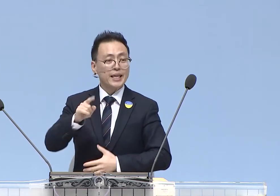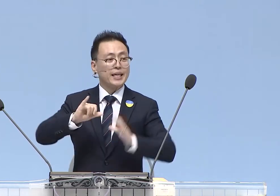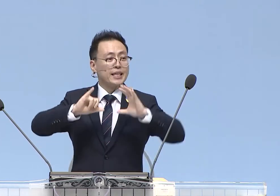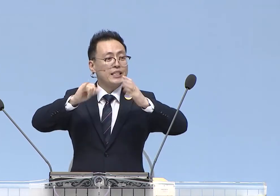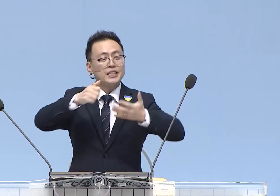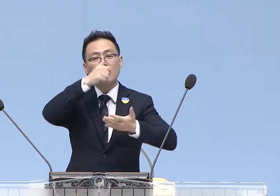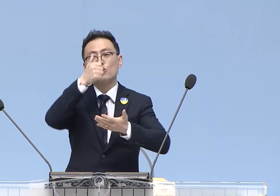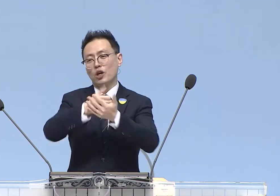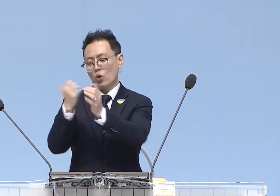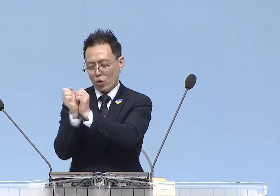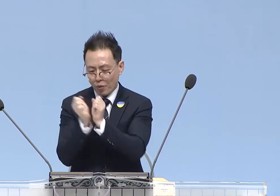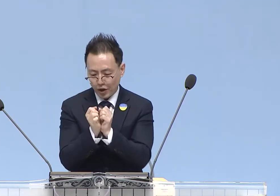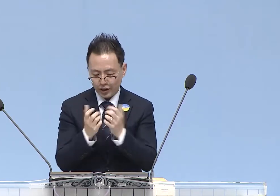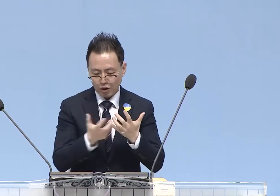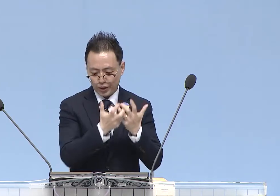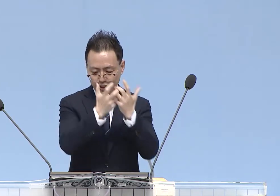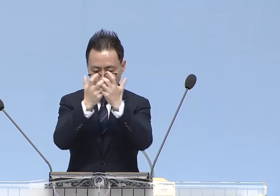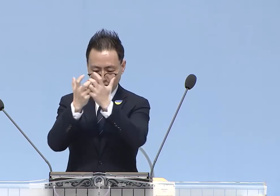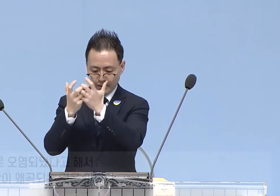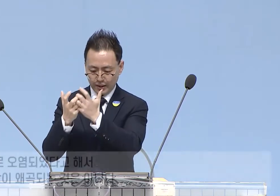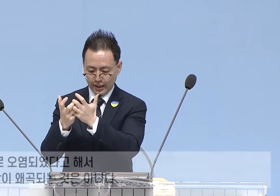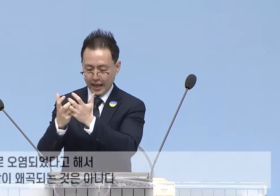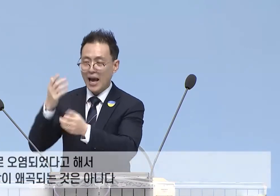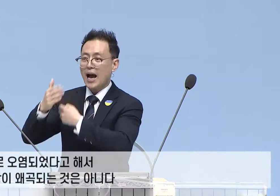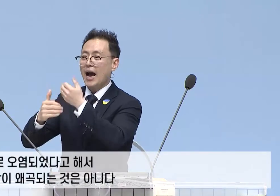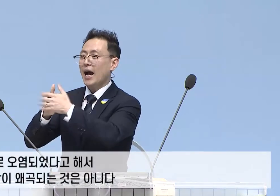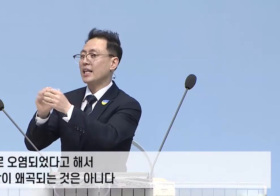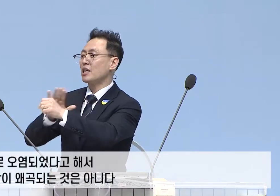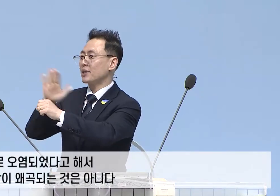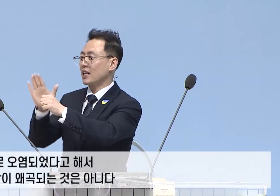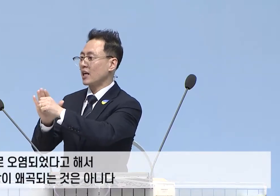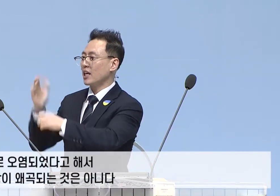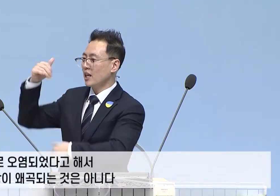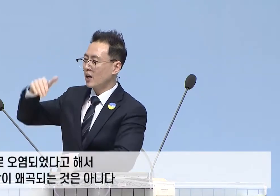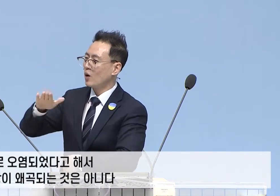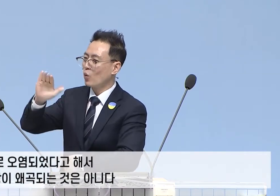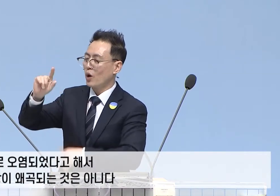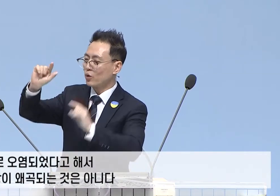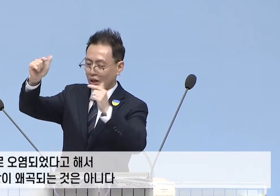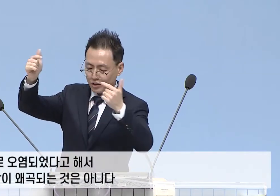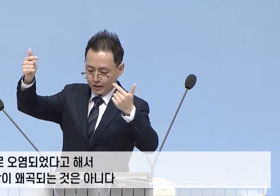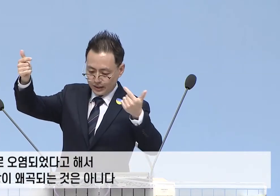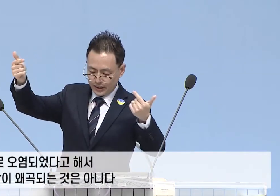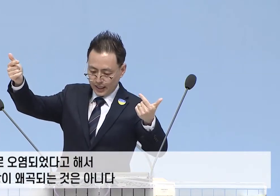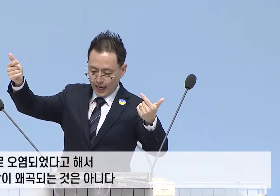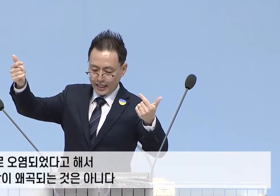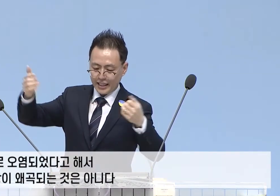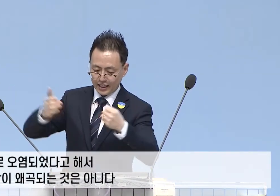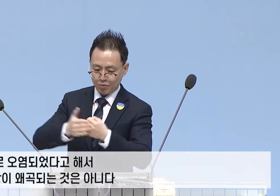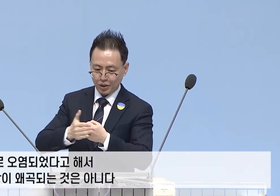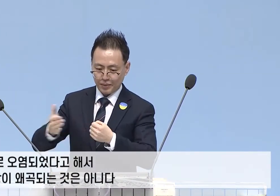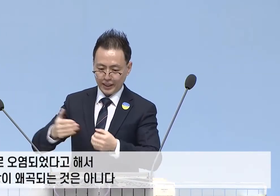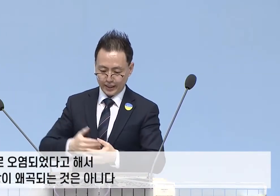이 세상이 죄로 오염되었다고 해서 하나님의 사랑이 왜곡된 것은 아니기 때문입니다.